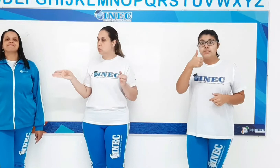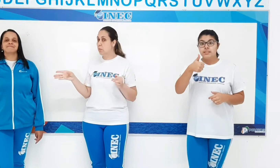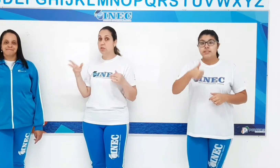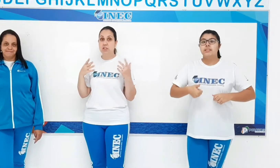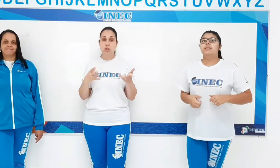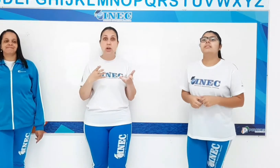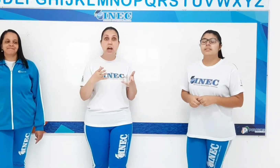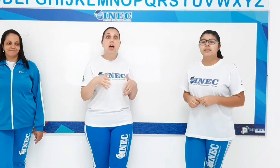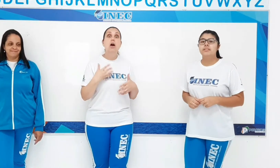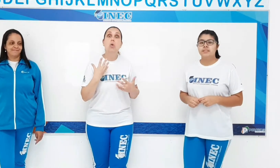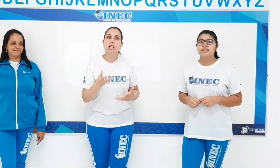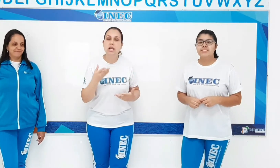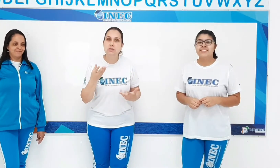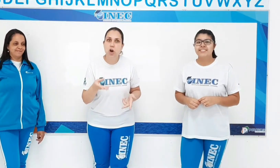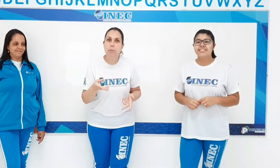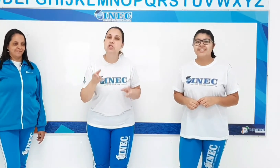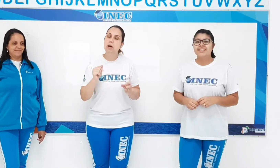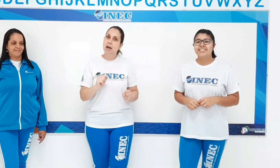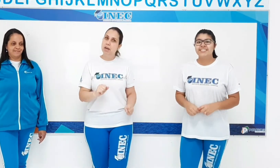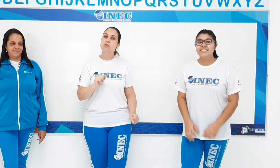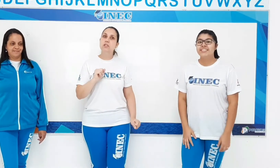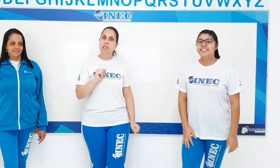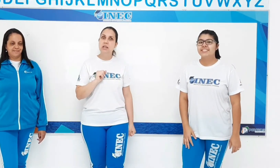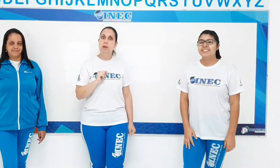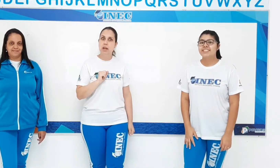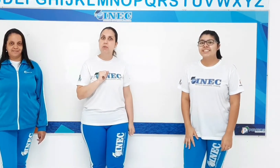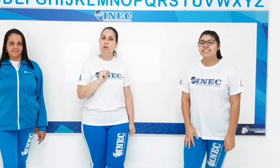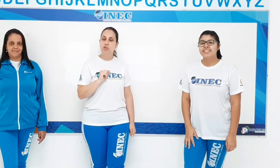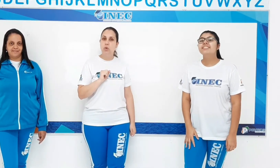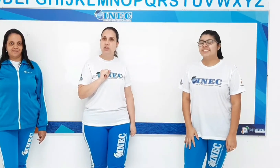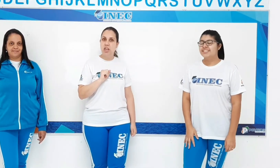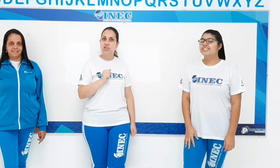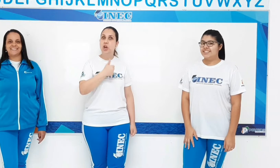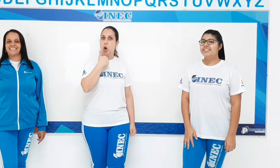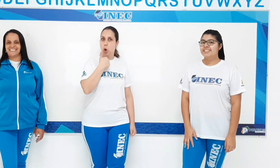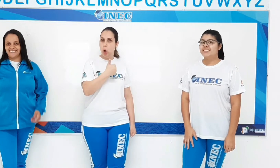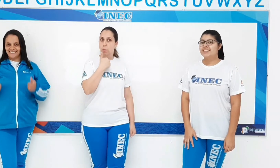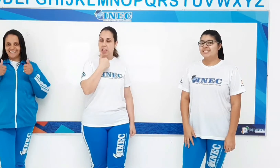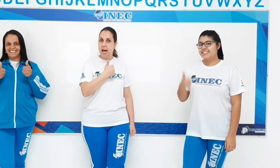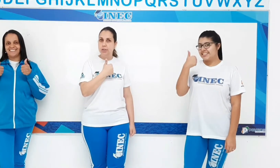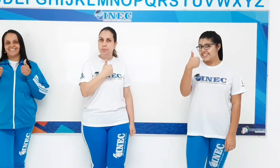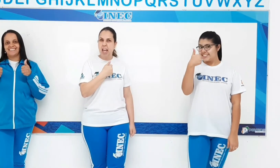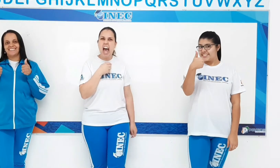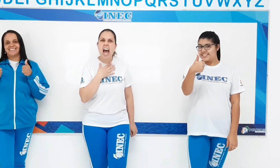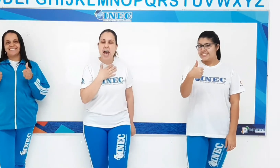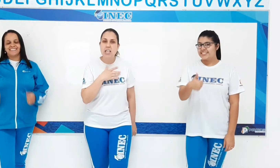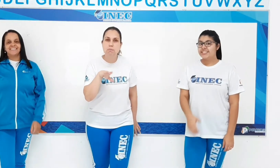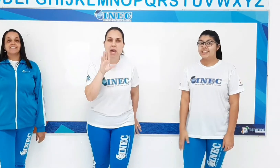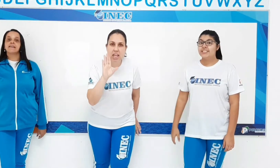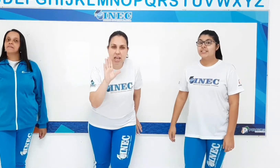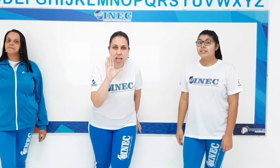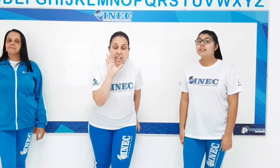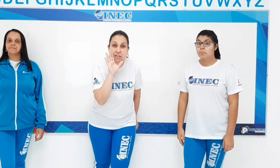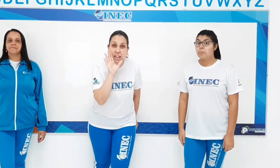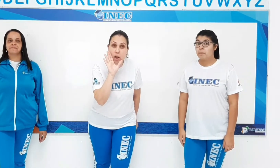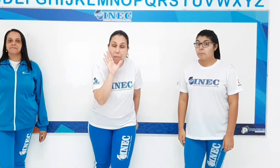com a sua professora quantas formas de pagamento vocês aprenderam hoje com a gente. Combinado? Ah,